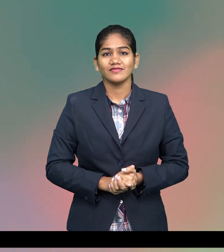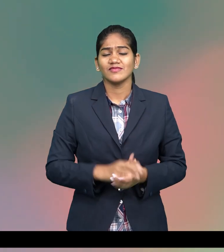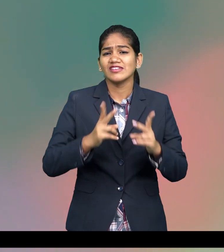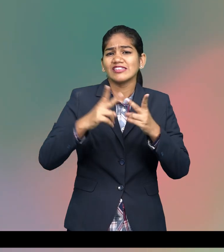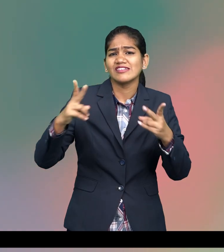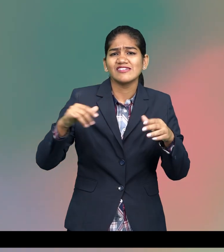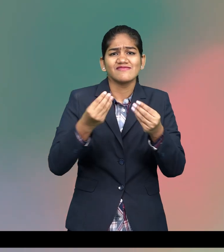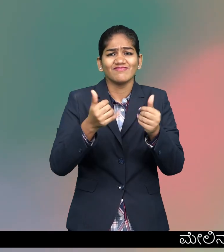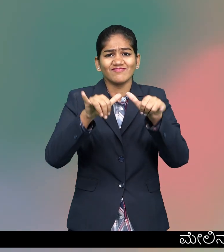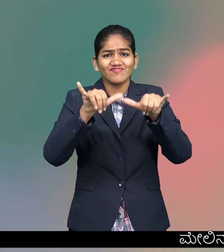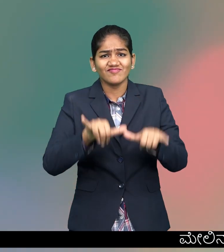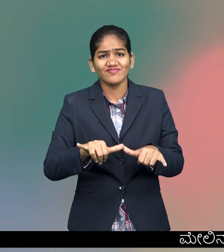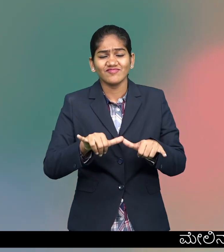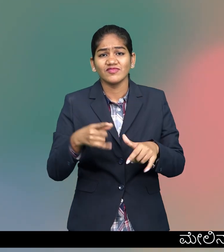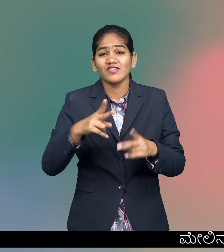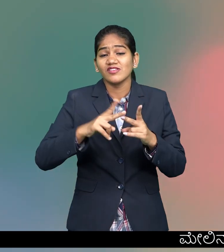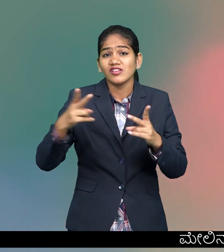ಪರಿಹಾರ, ಮೇಲಿನ ಗಾಳಿಯ ಪ್ರಸರಣ.